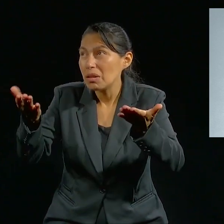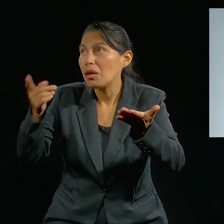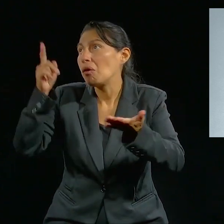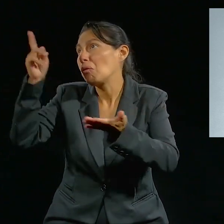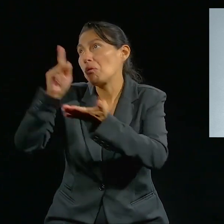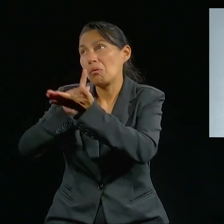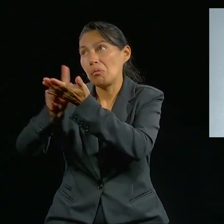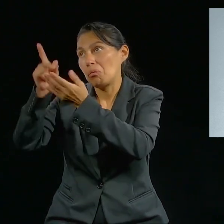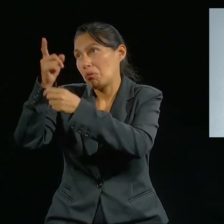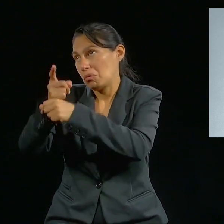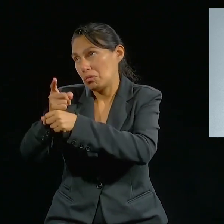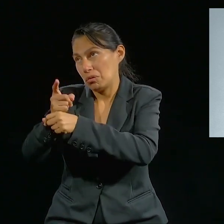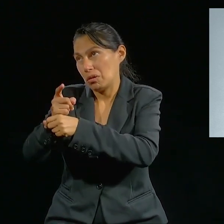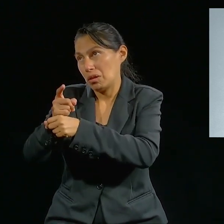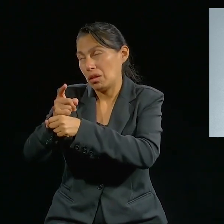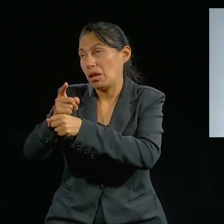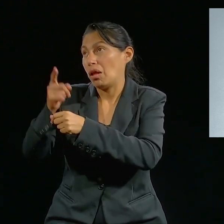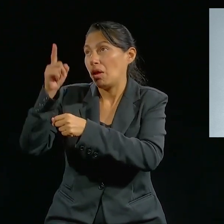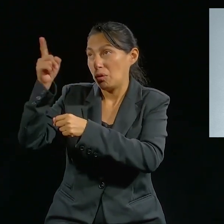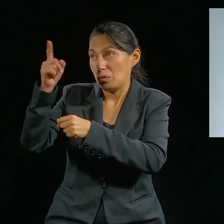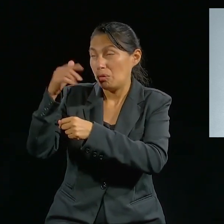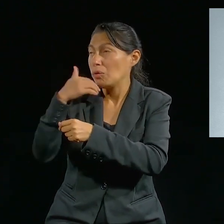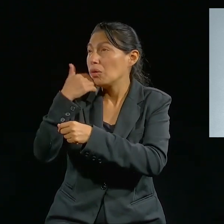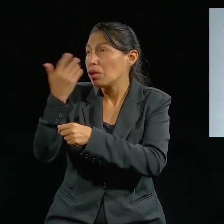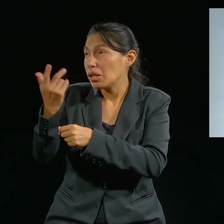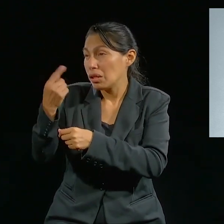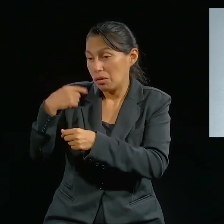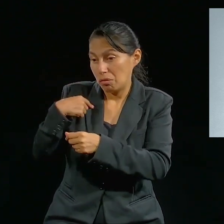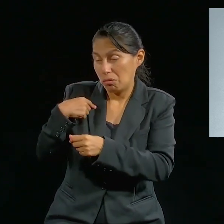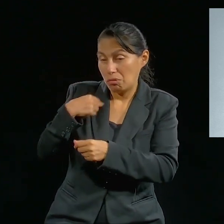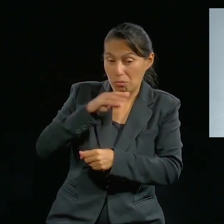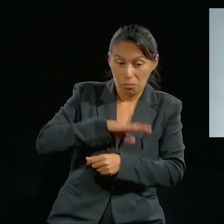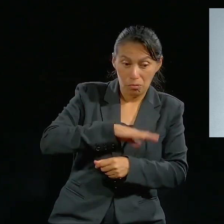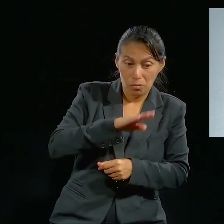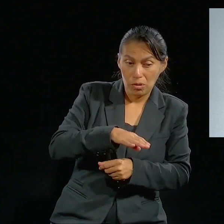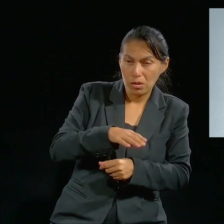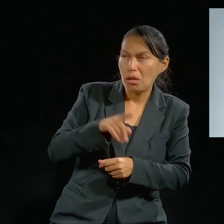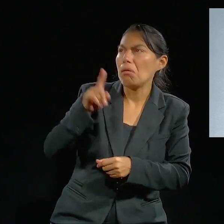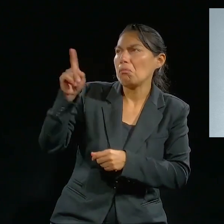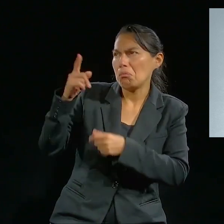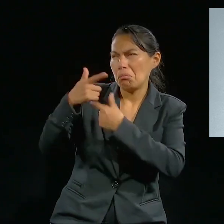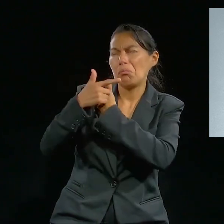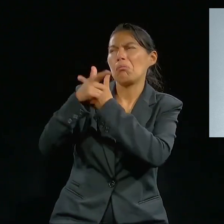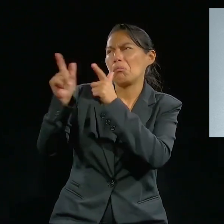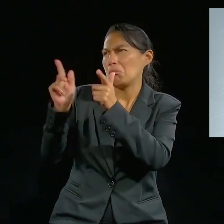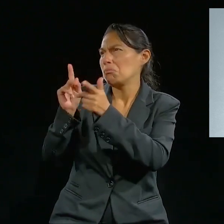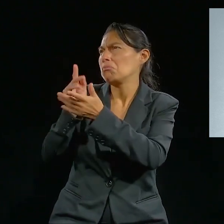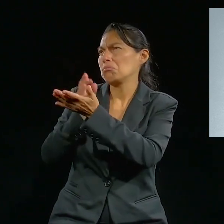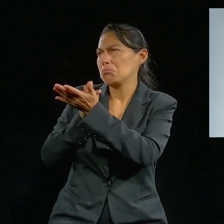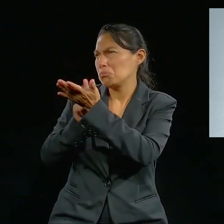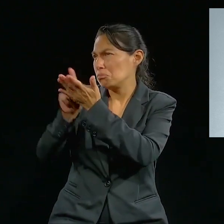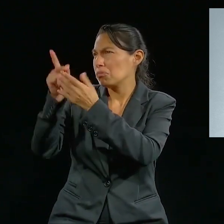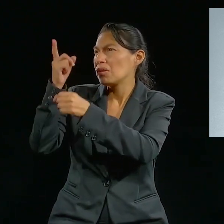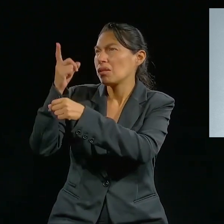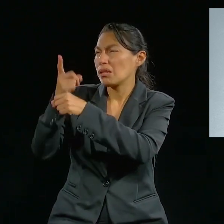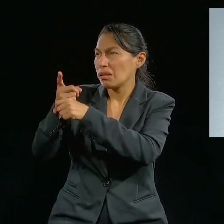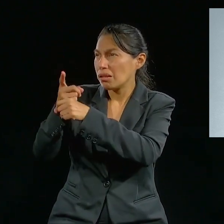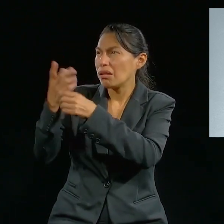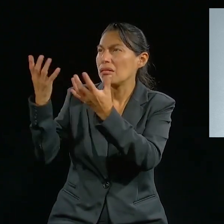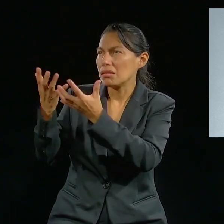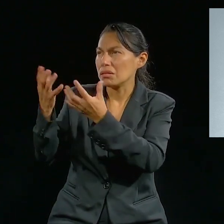haz tu voluntad si quieres que así sea pero si no es así señor